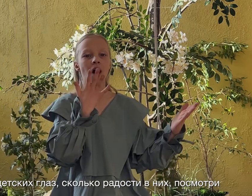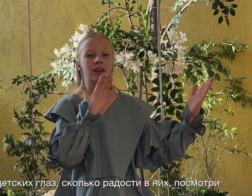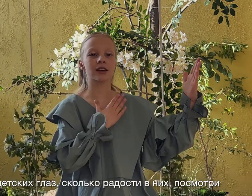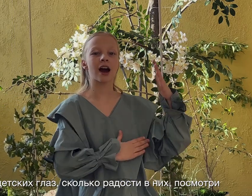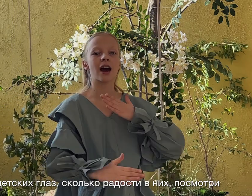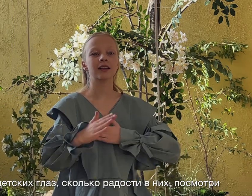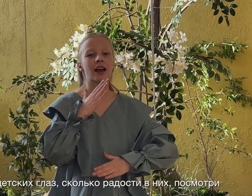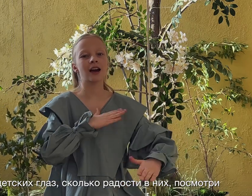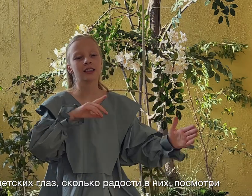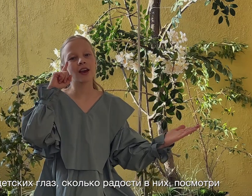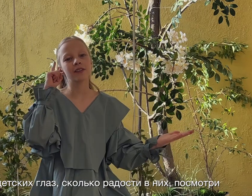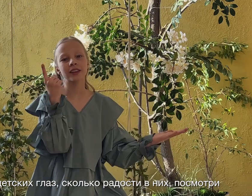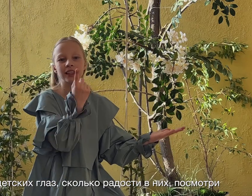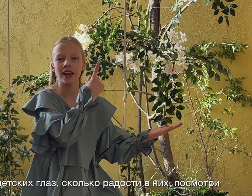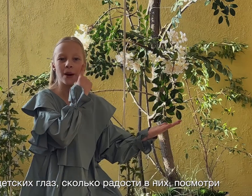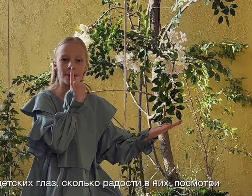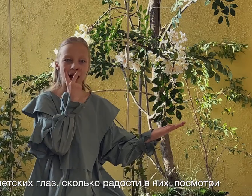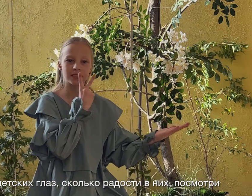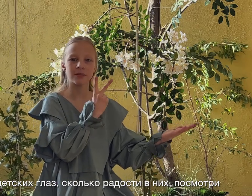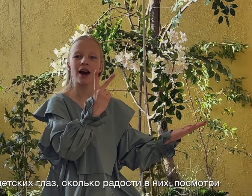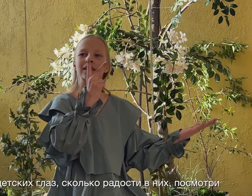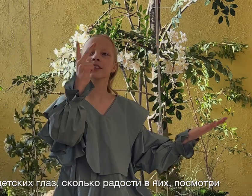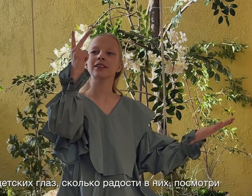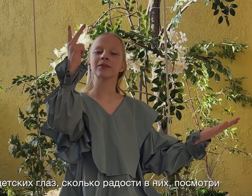сколько радости в них, посмотри,